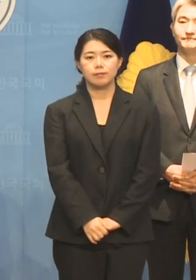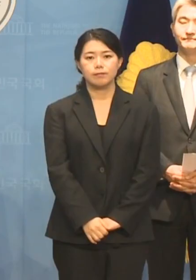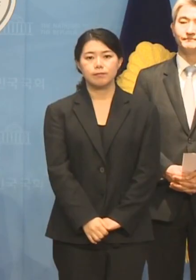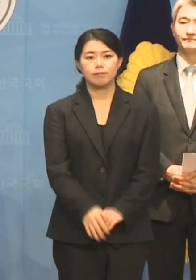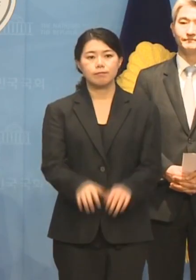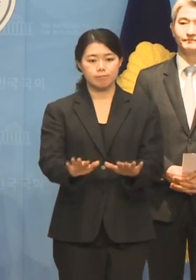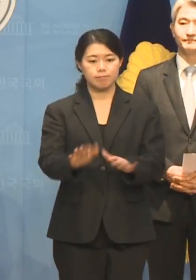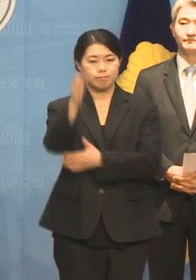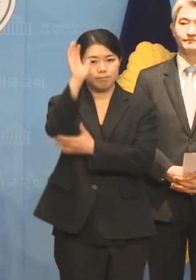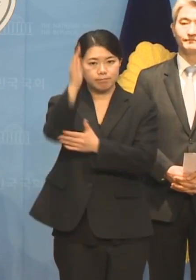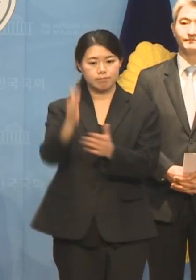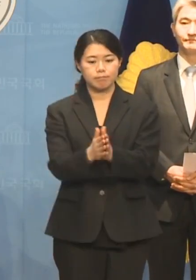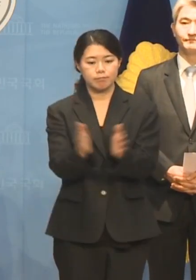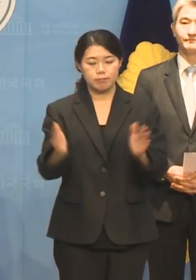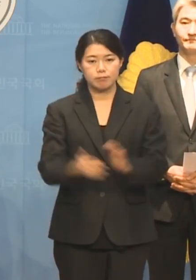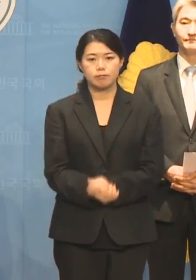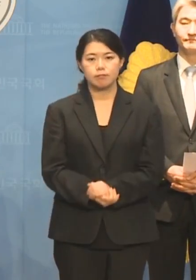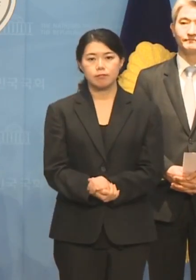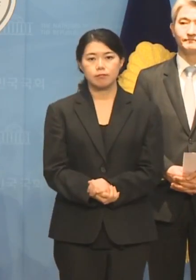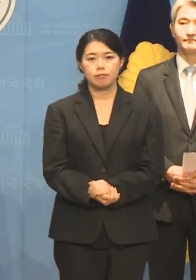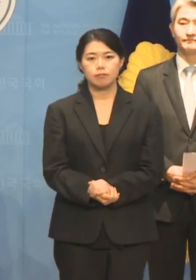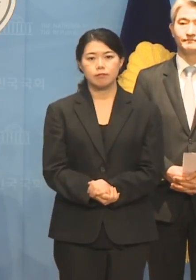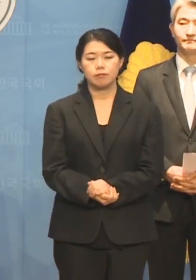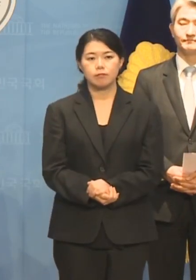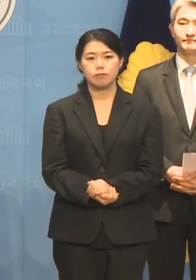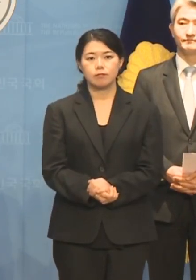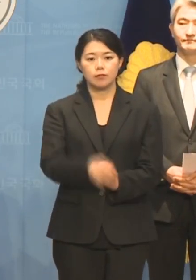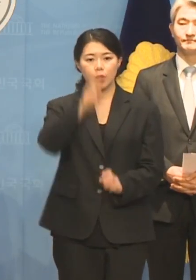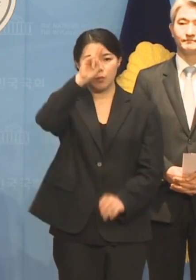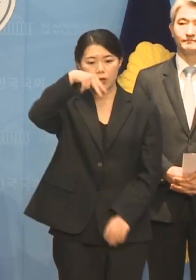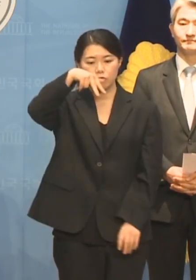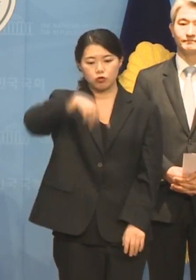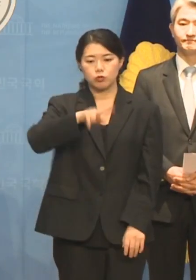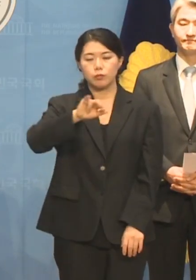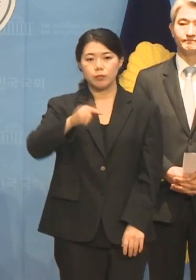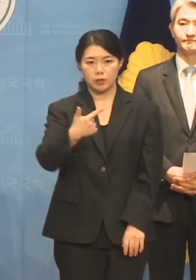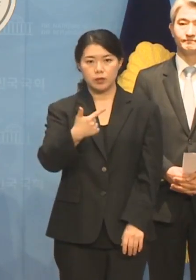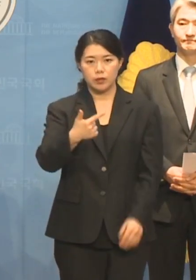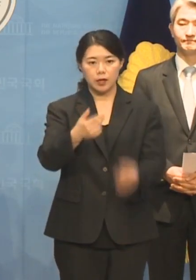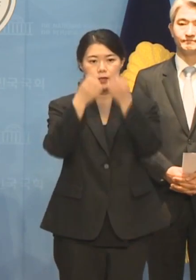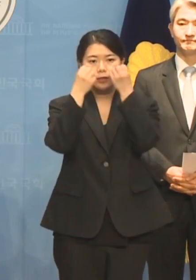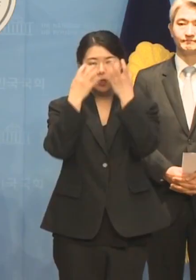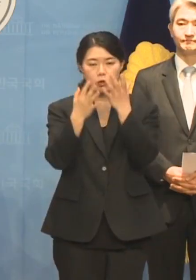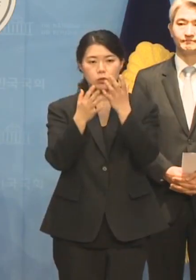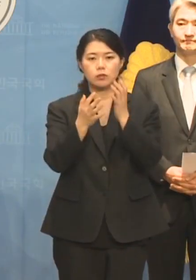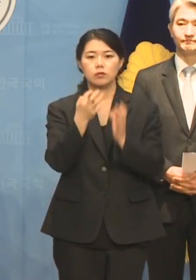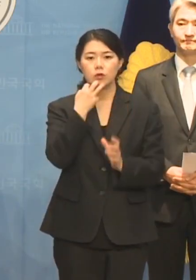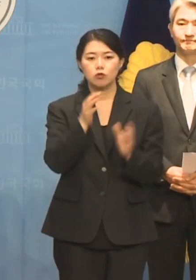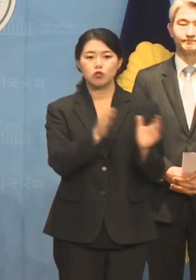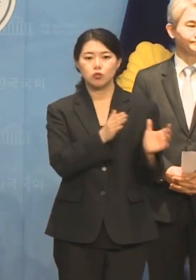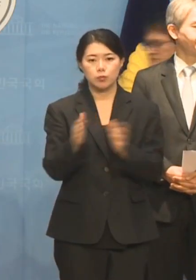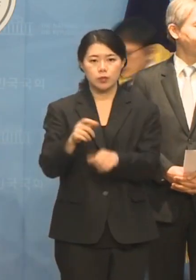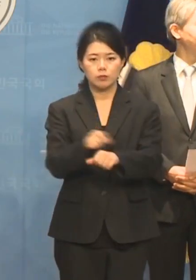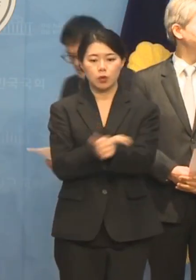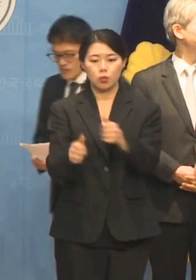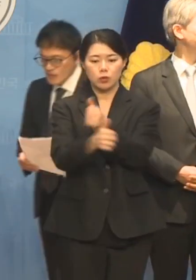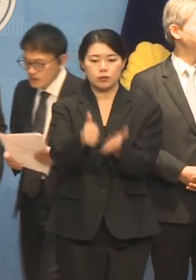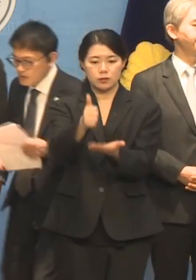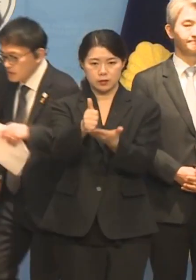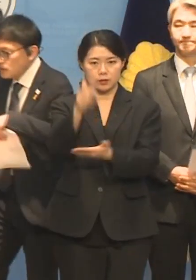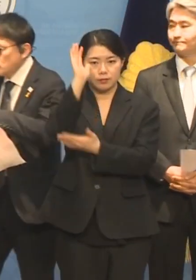그럼부터 기자회견 시작하도록 하겠습니다. 먼저 모두 발언으로 박주민 서울시당 새로운 서울준비특별위원회 위원장님 발언해